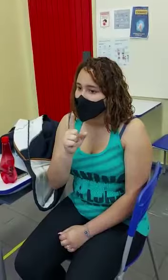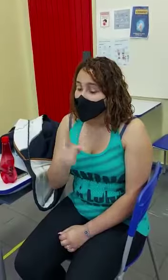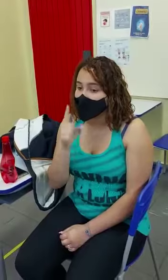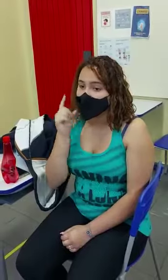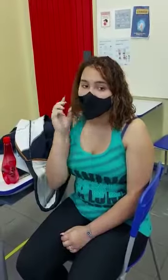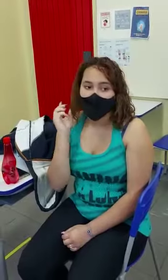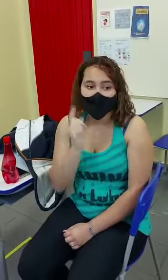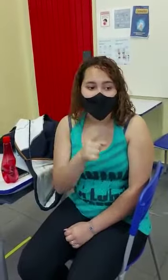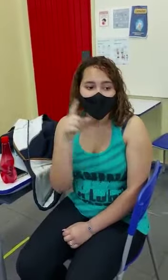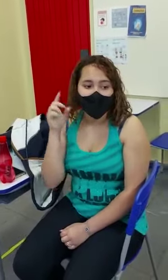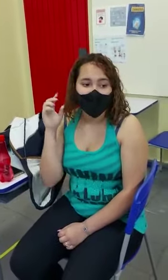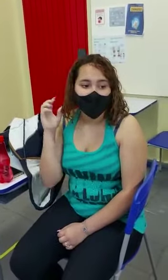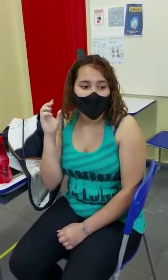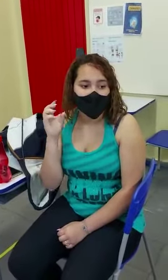minha TV, meu ventilador,